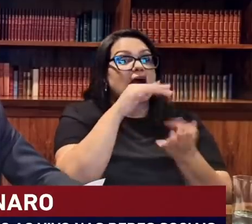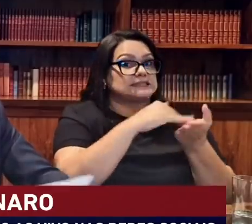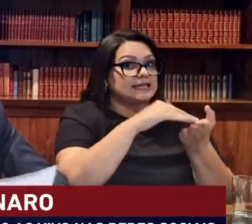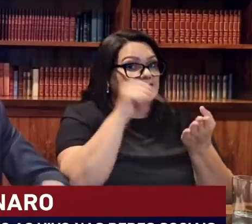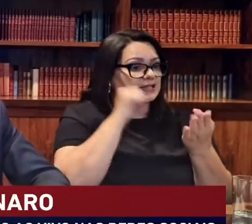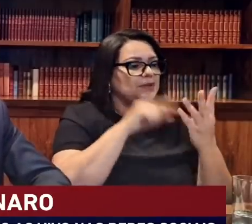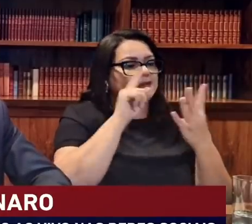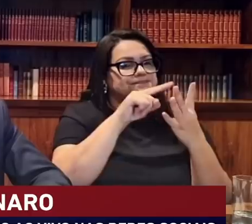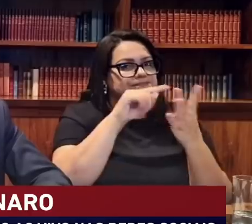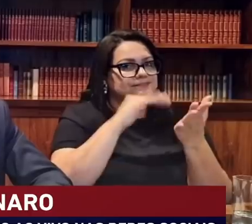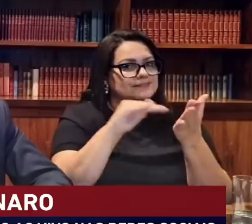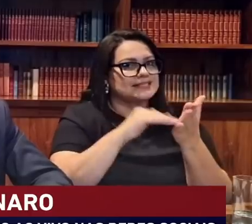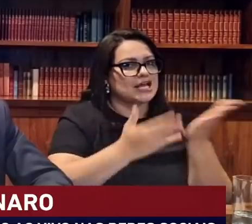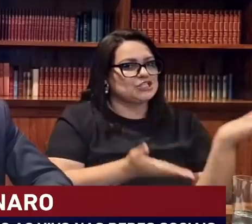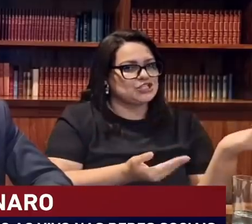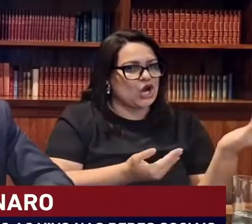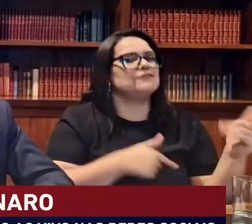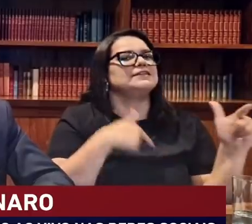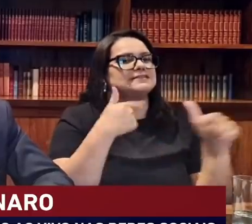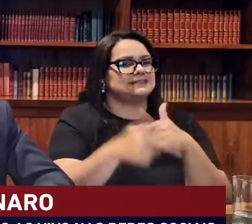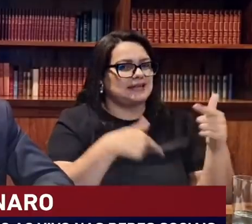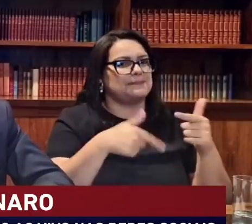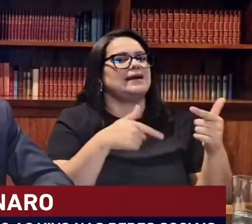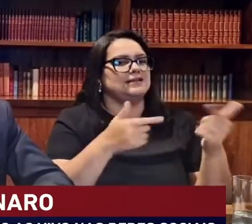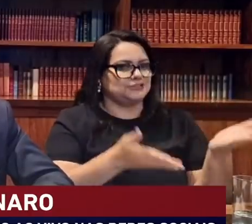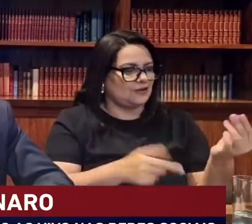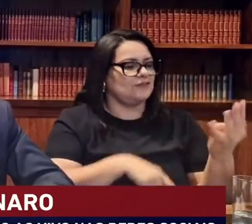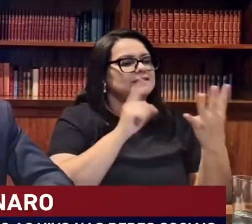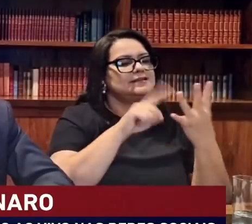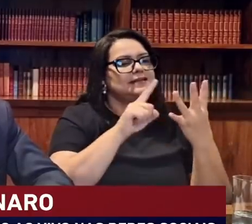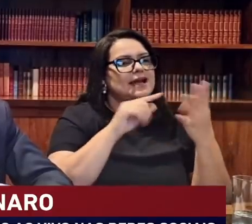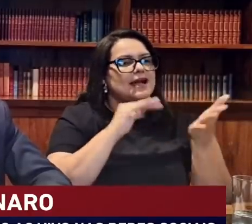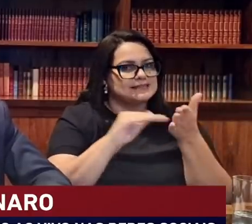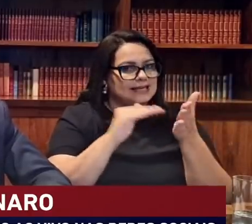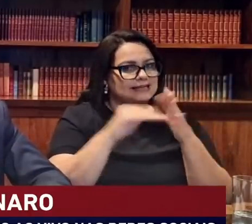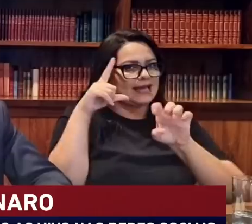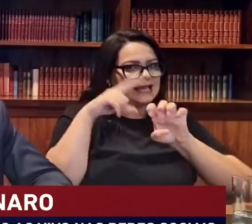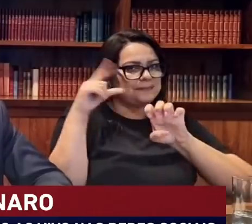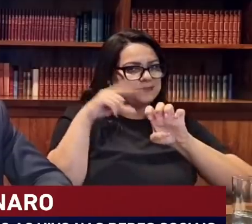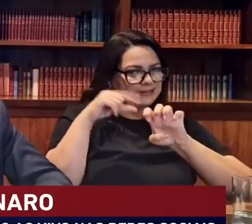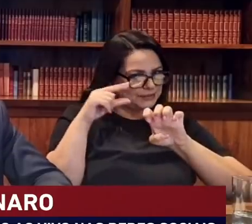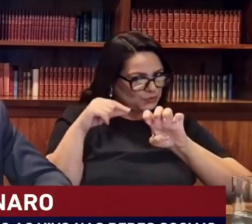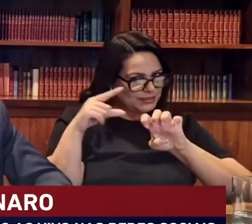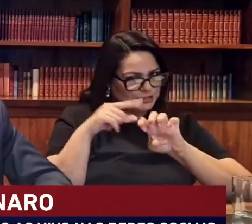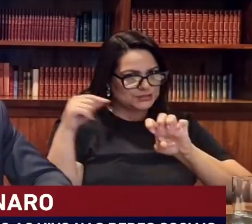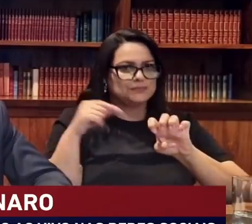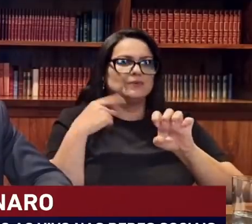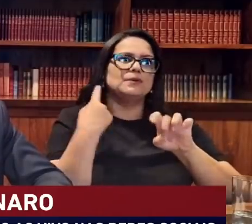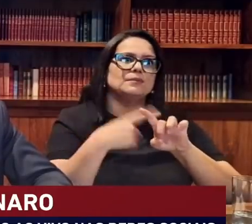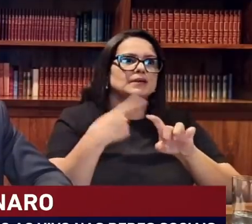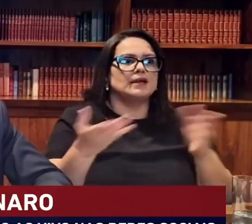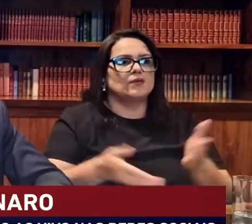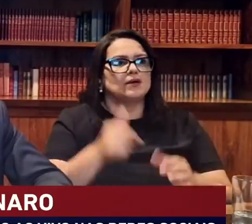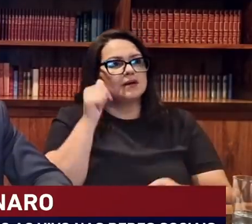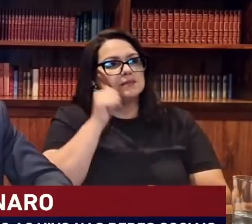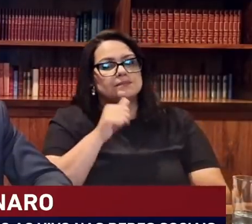Mulher, a secretária da Juventude, que trabalha com a mulher jovem, a secretária do Empreendedorismo, porque agora mulheres têm